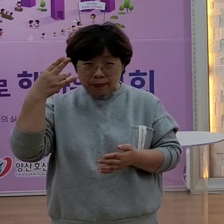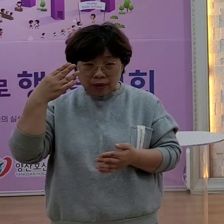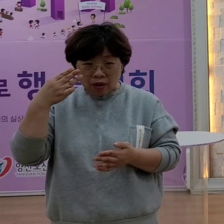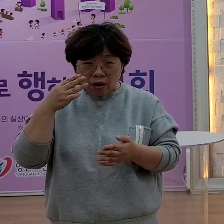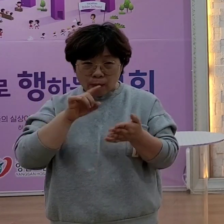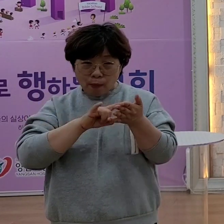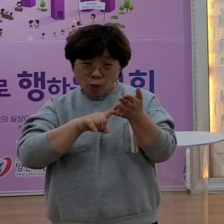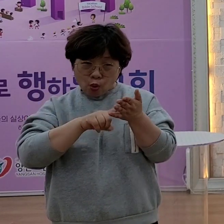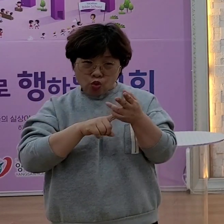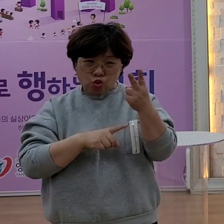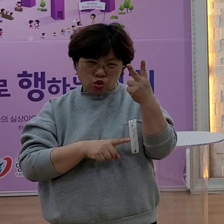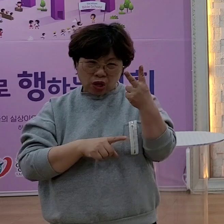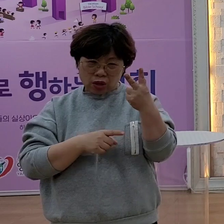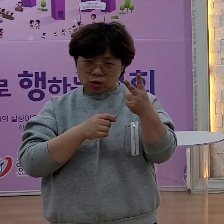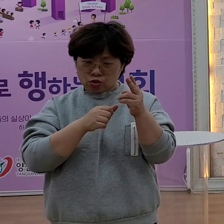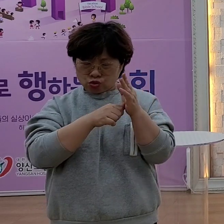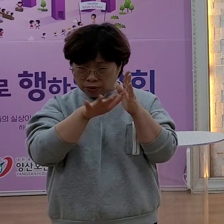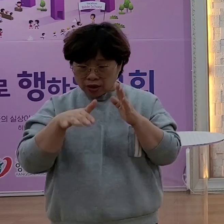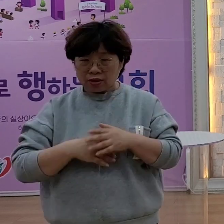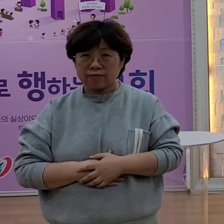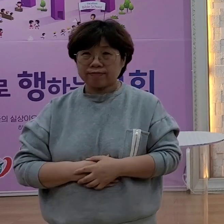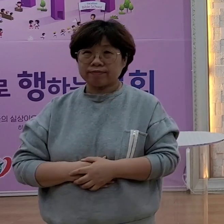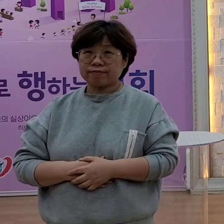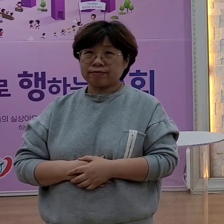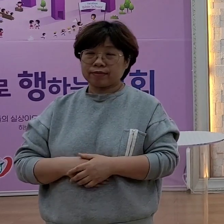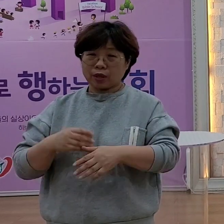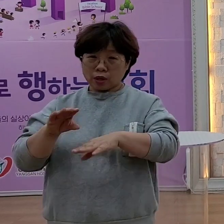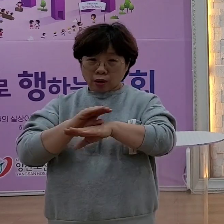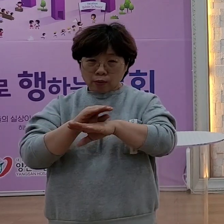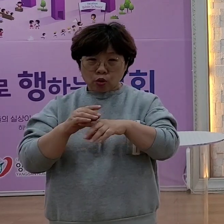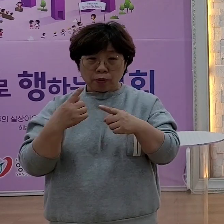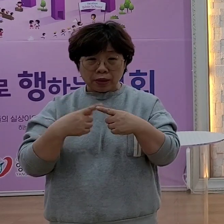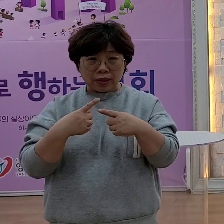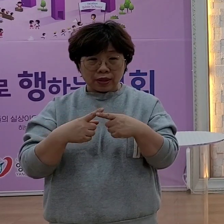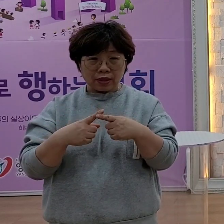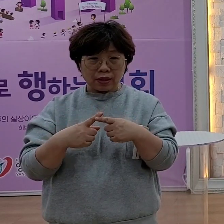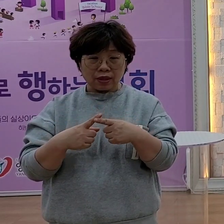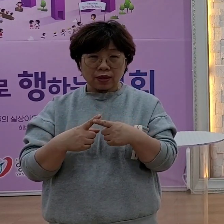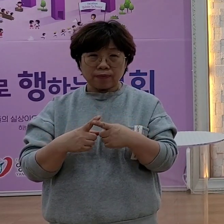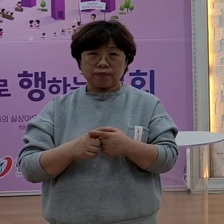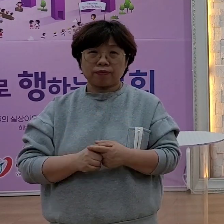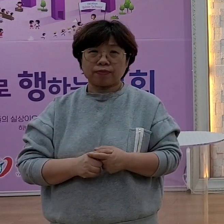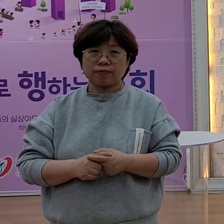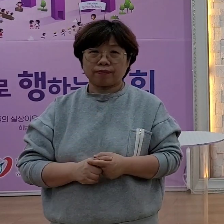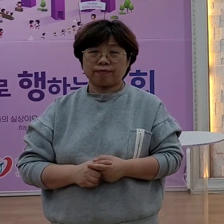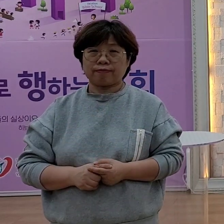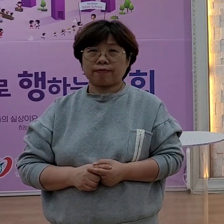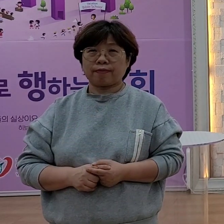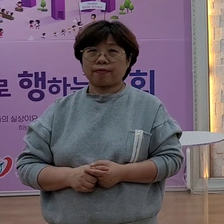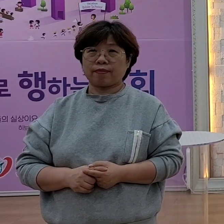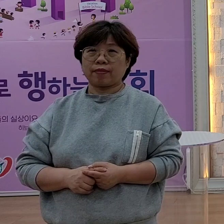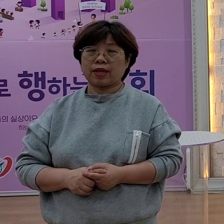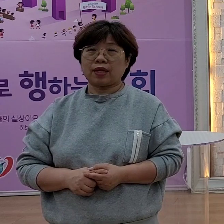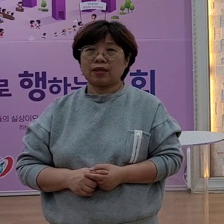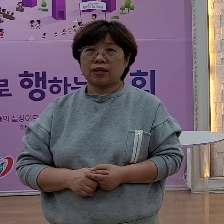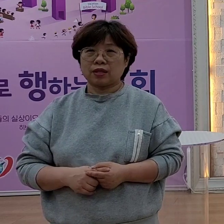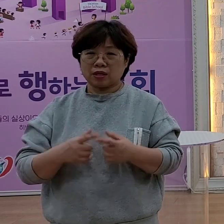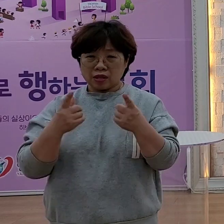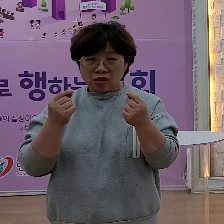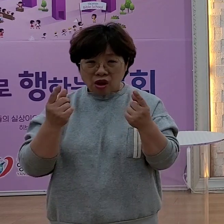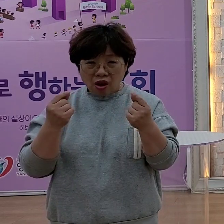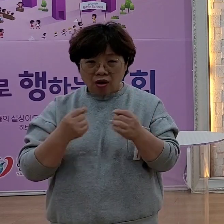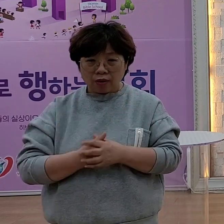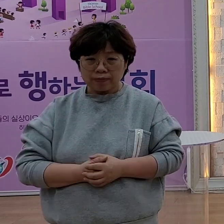산맥. 컴퓨터도 마찬가지. 인텔 아니면 맥킨토시였습니다.